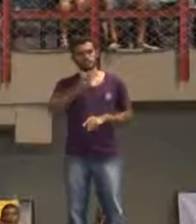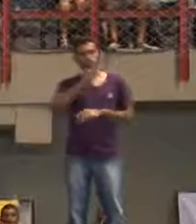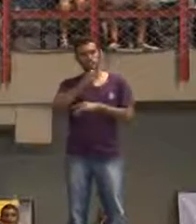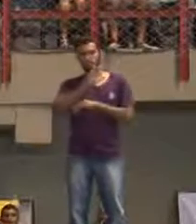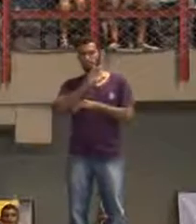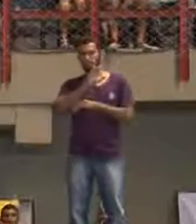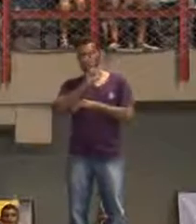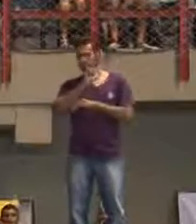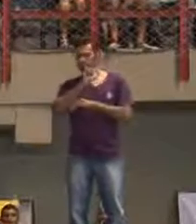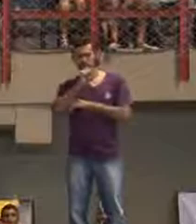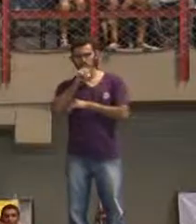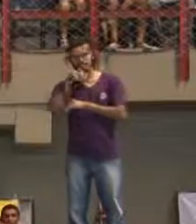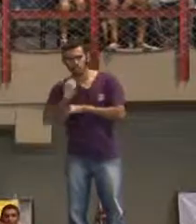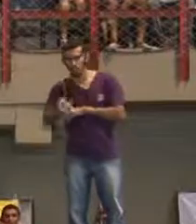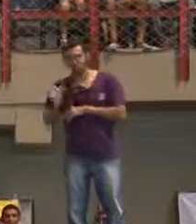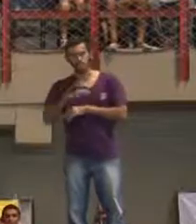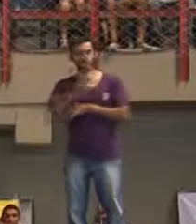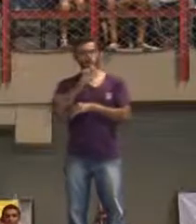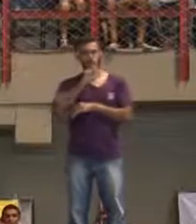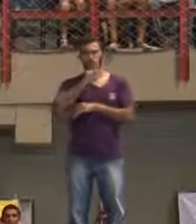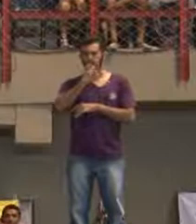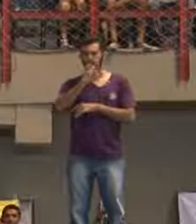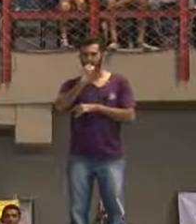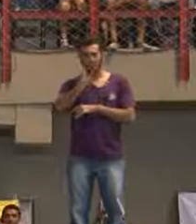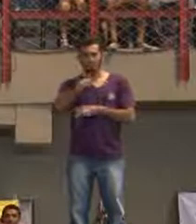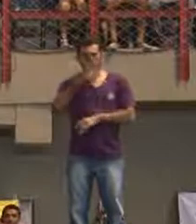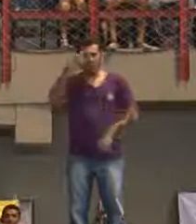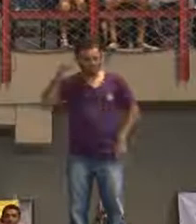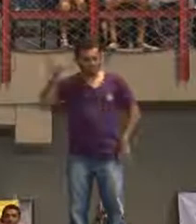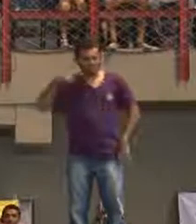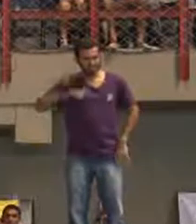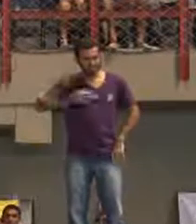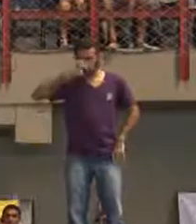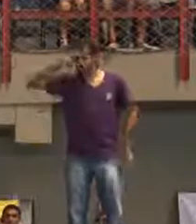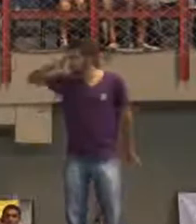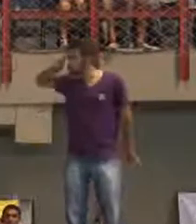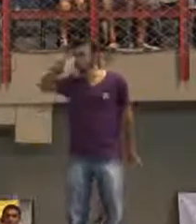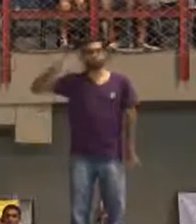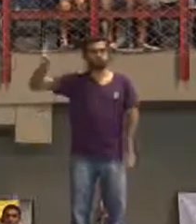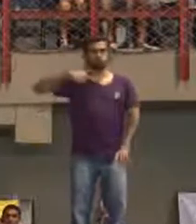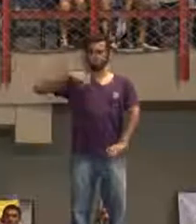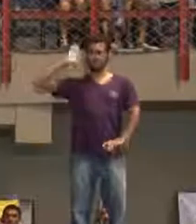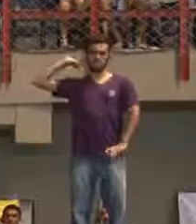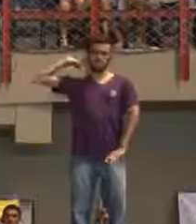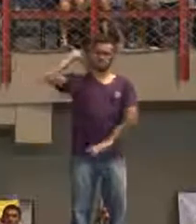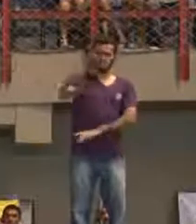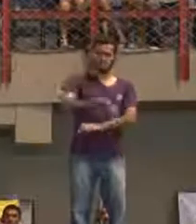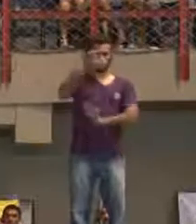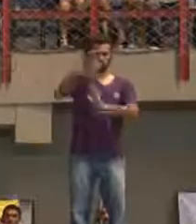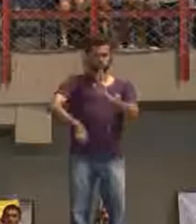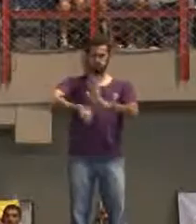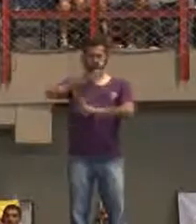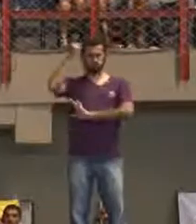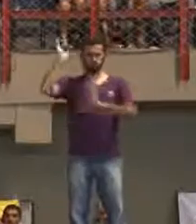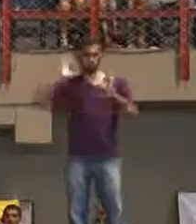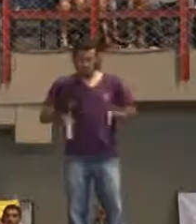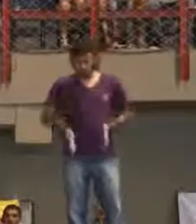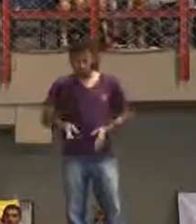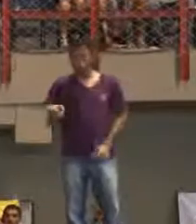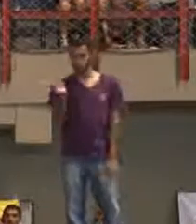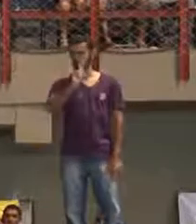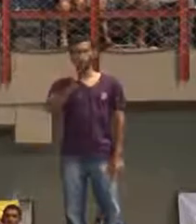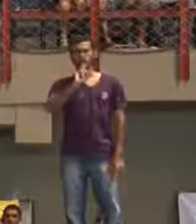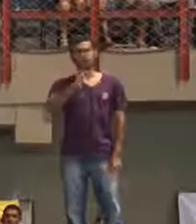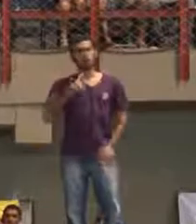de Andrade escreviam sem rascunhar. Um texto, ele não é trabalhado de primeira.